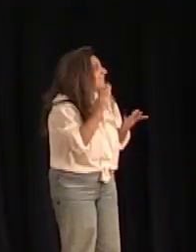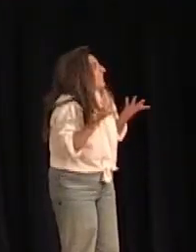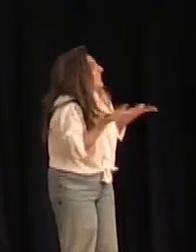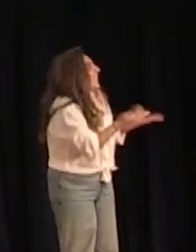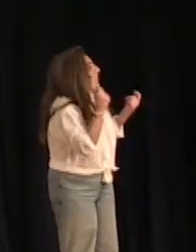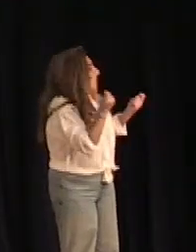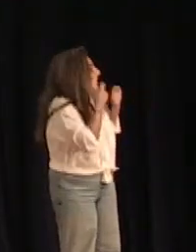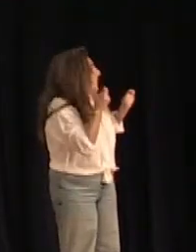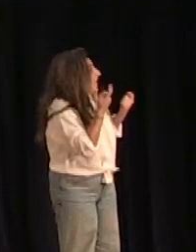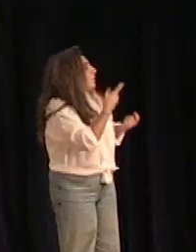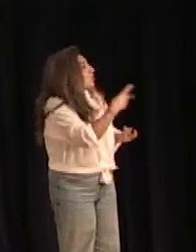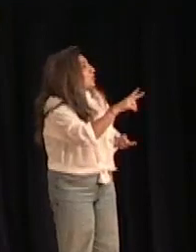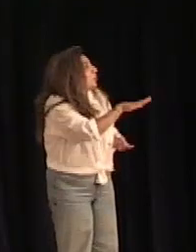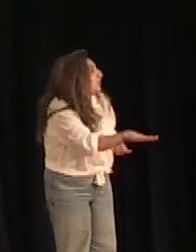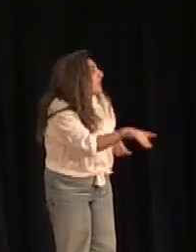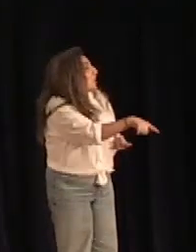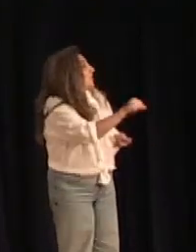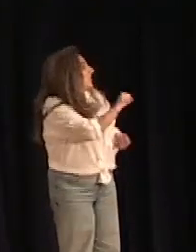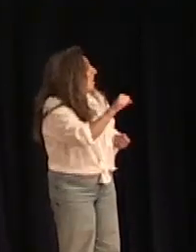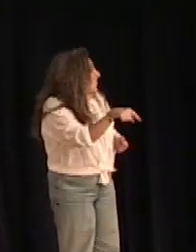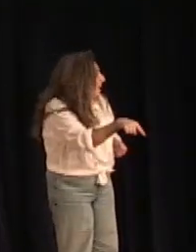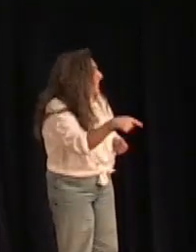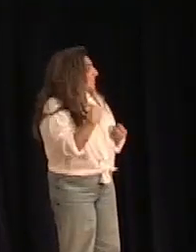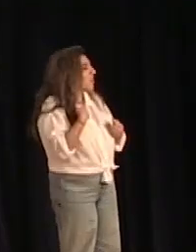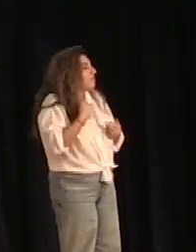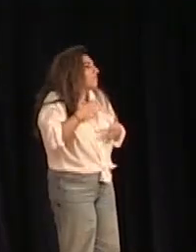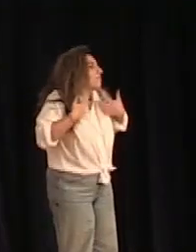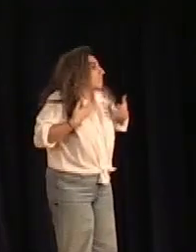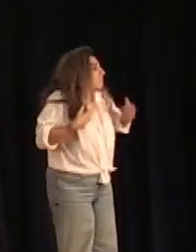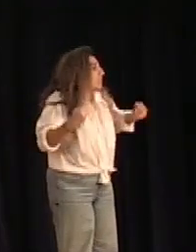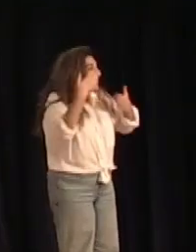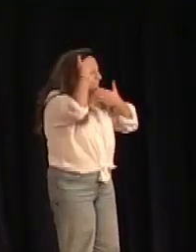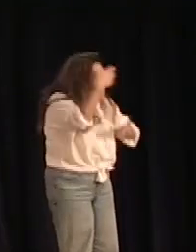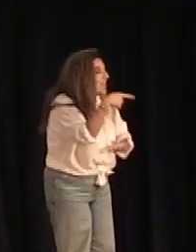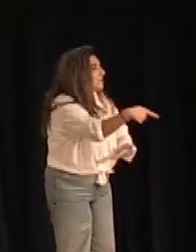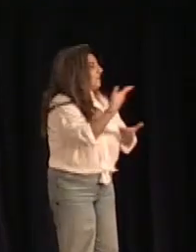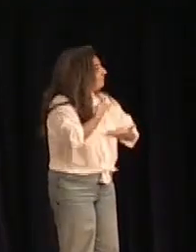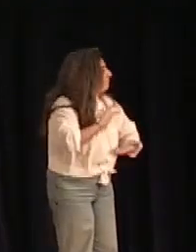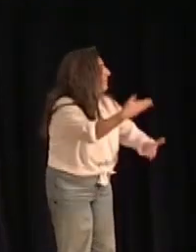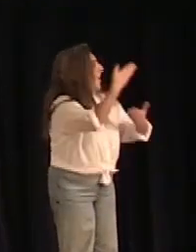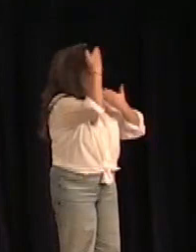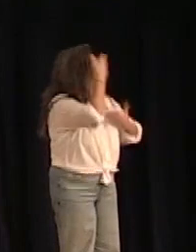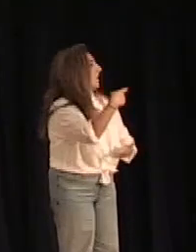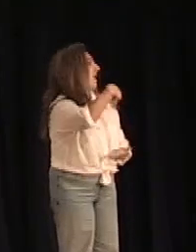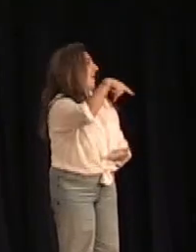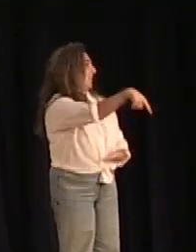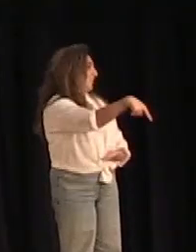της Λάρνακας και σίγουρα έχουμε και εμείς να δώσουμε έστω από το υστέρημα μας